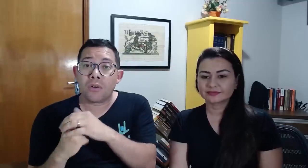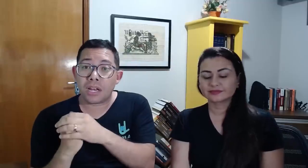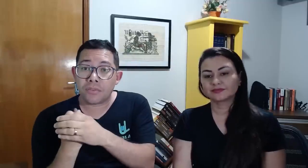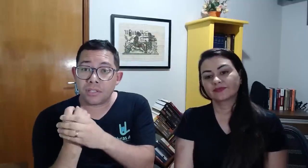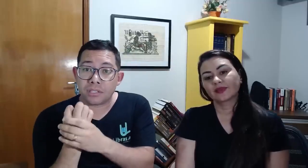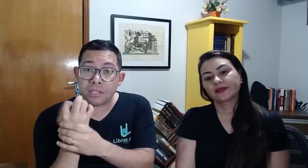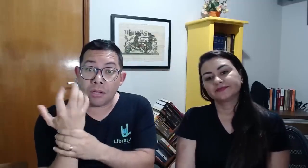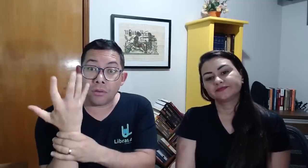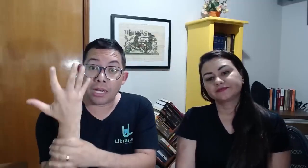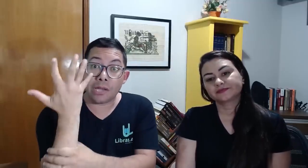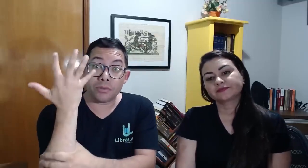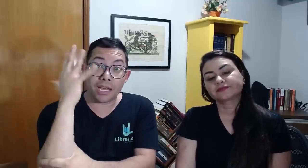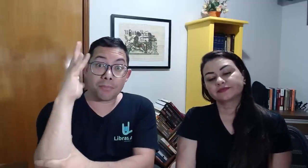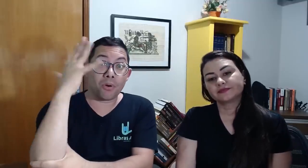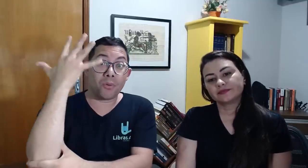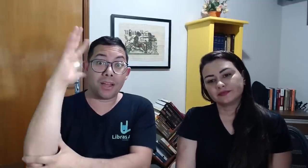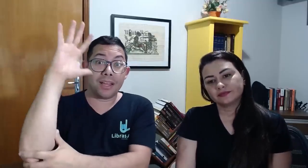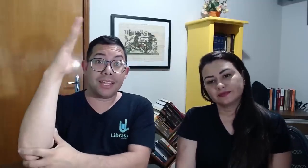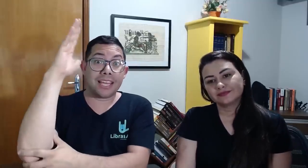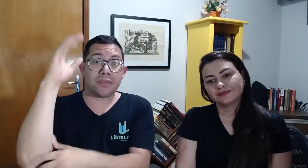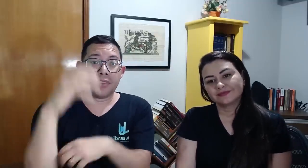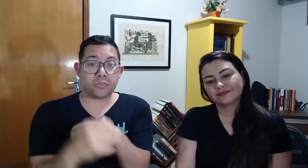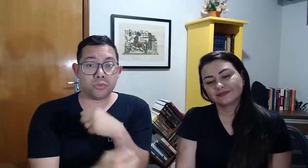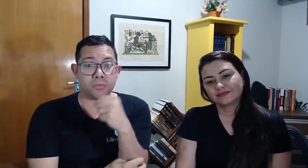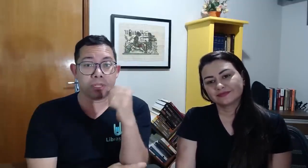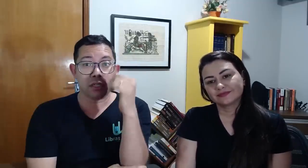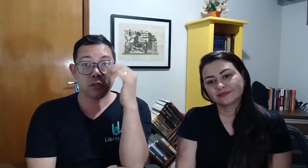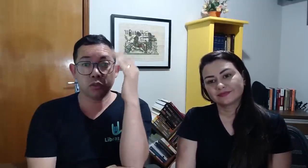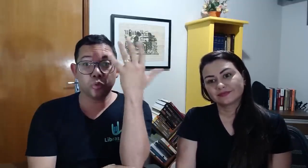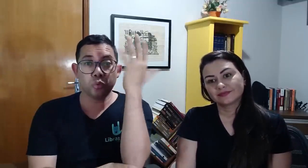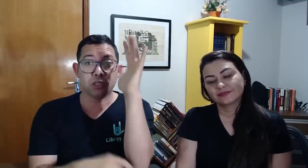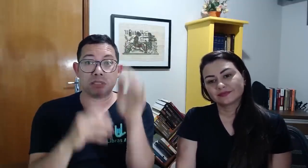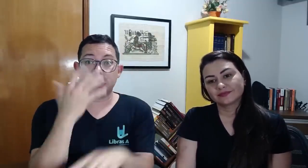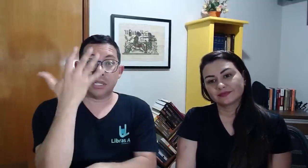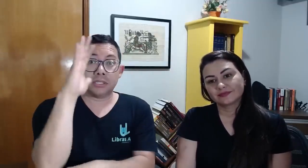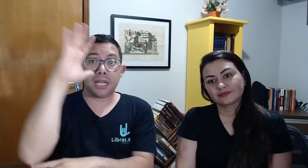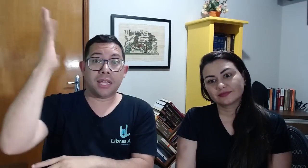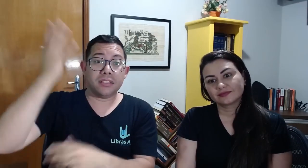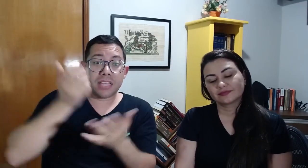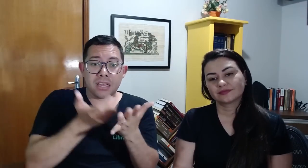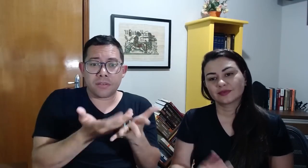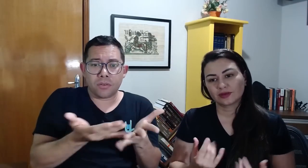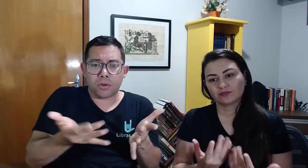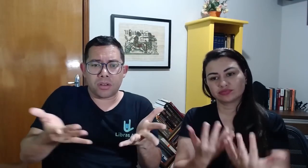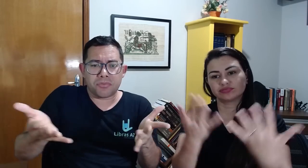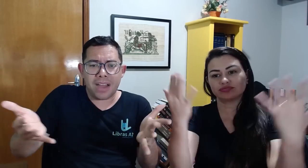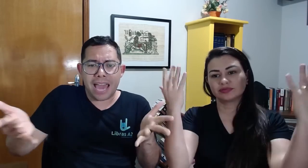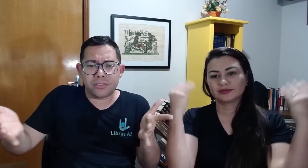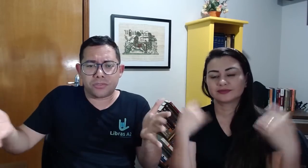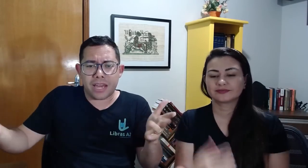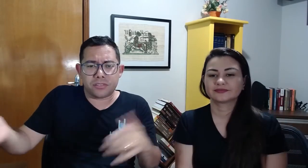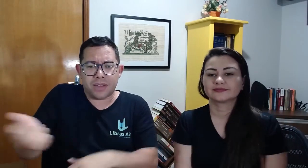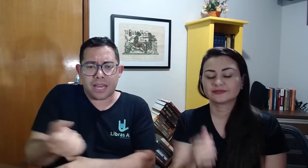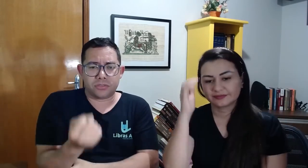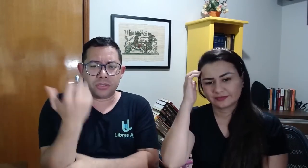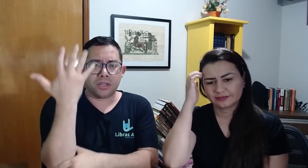ela fez assim, não, caiu em terra boa. E ela fez uma, duas, três, e aí ela falou, olha,